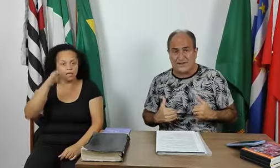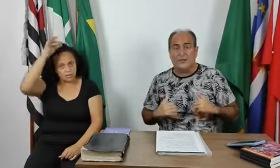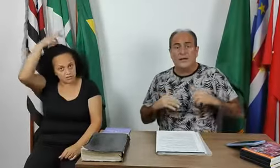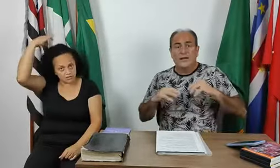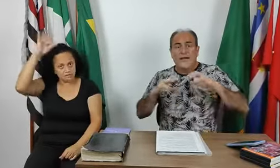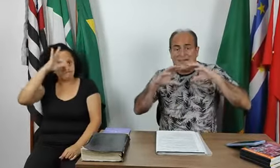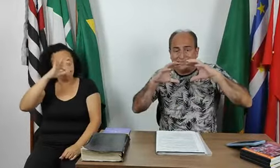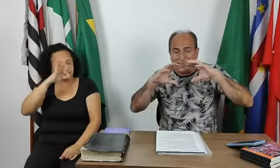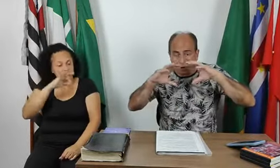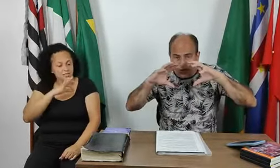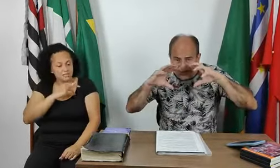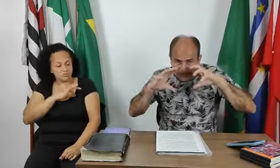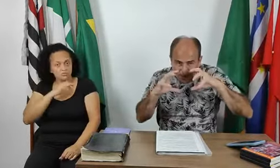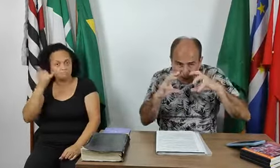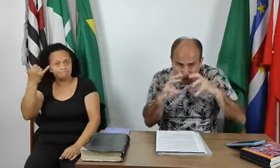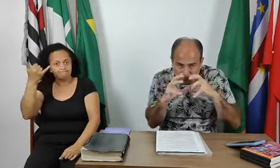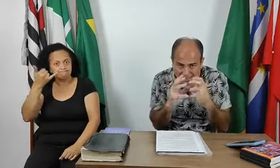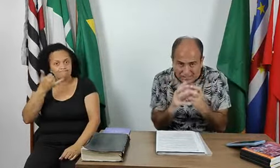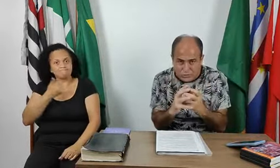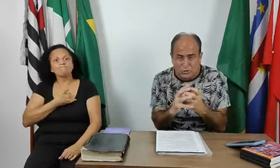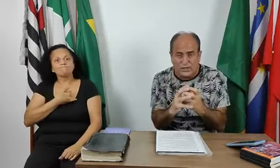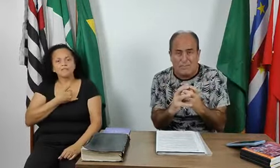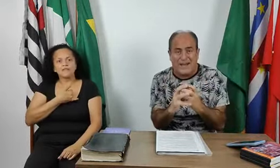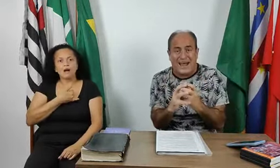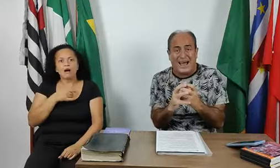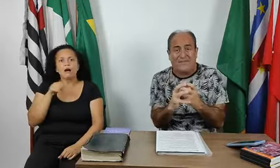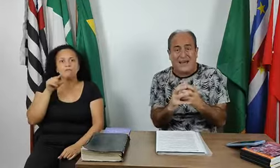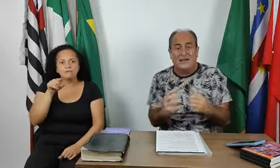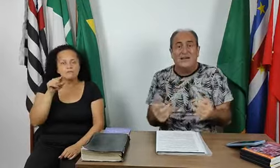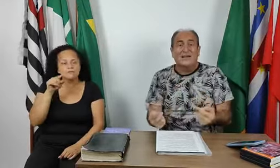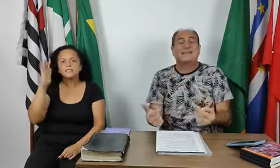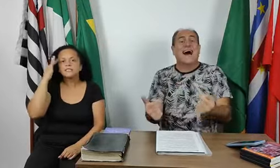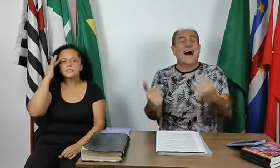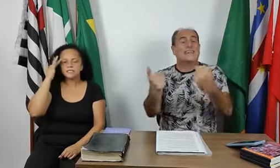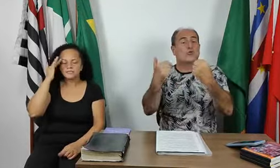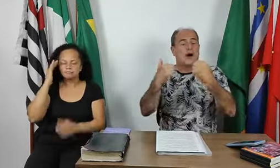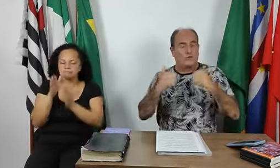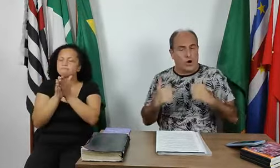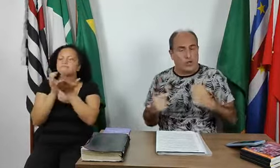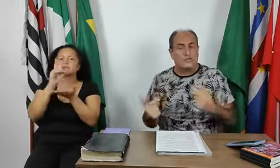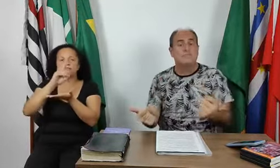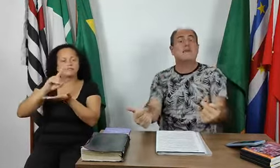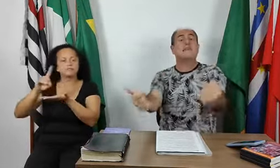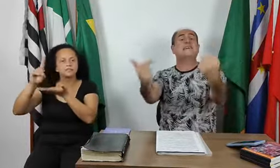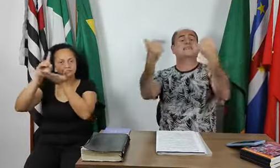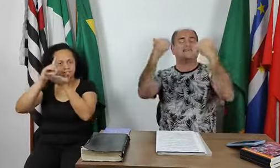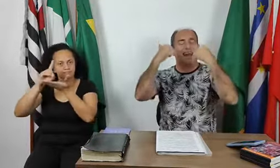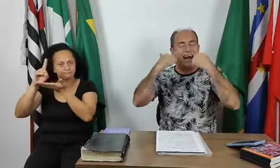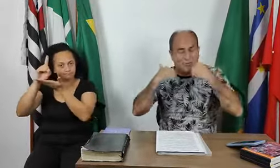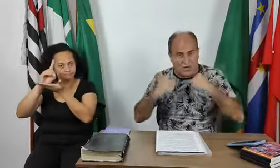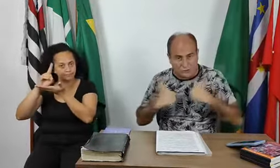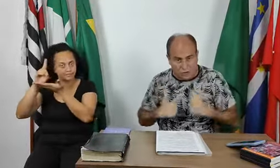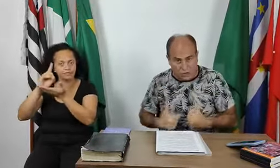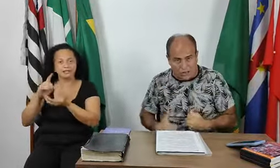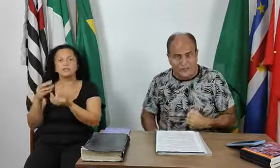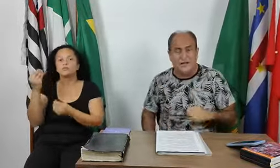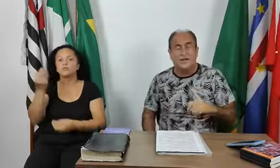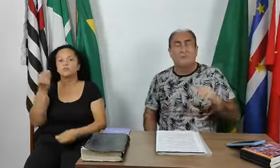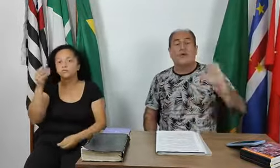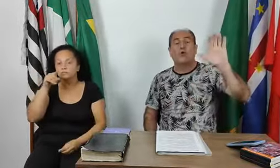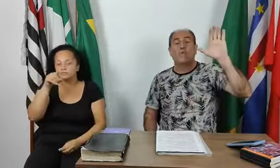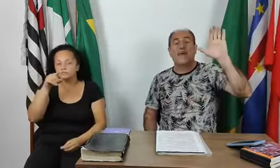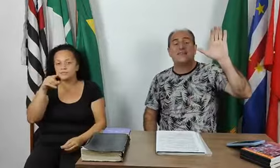coração, é ter o entendimento da palavra, da dado a nós, ministrado a